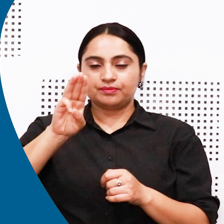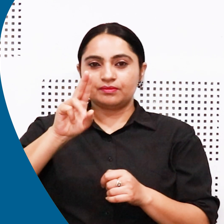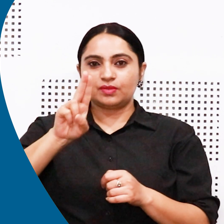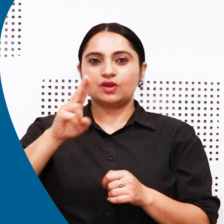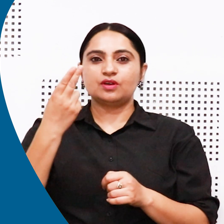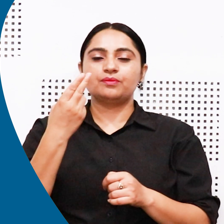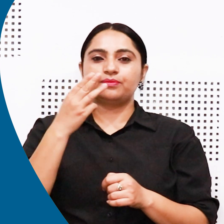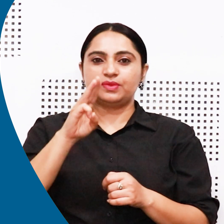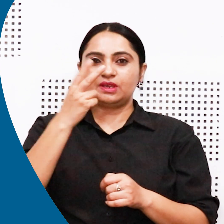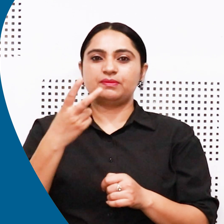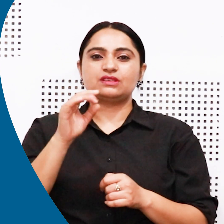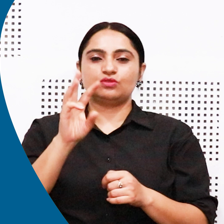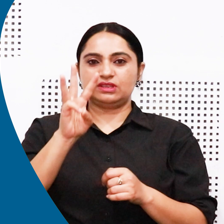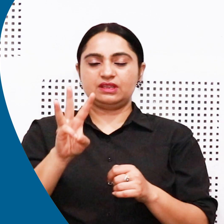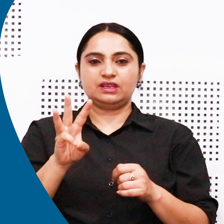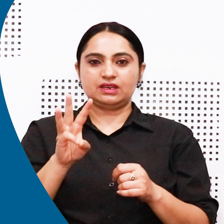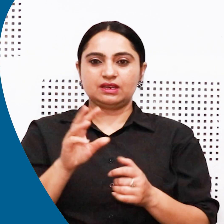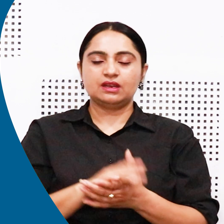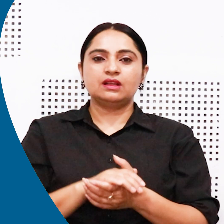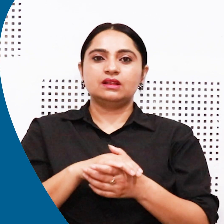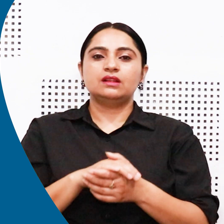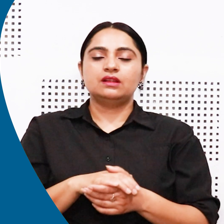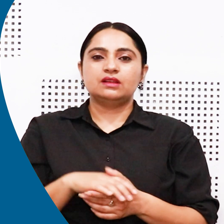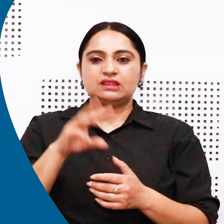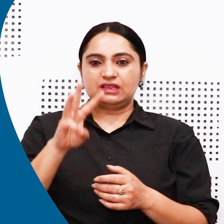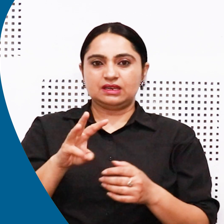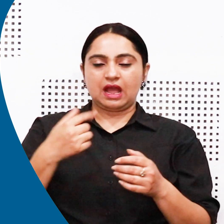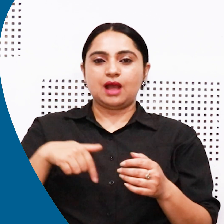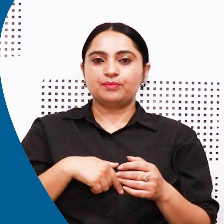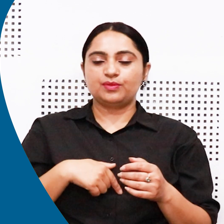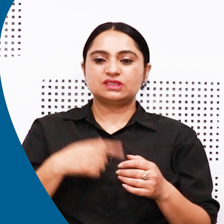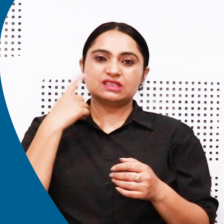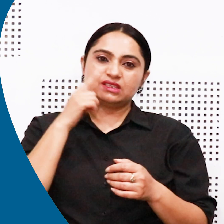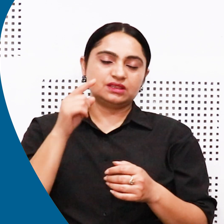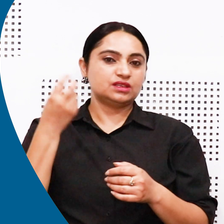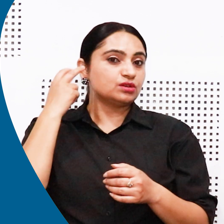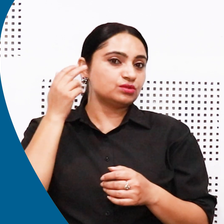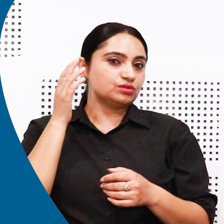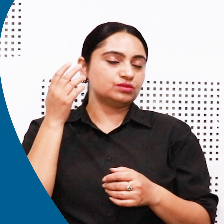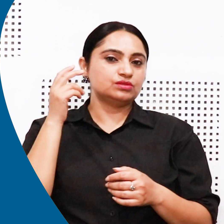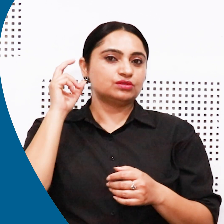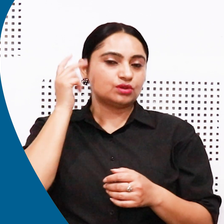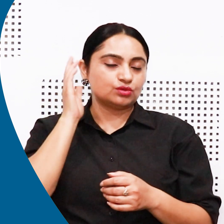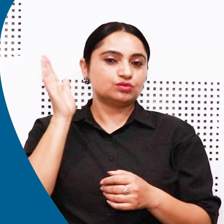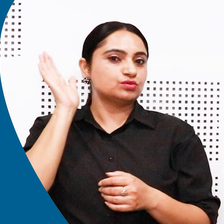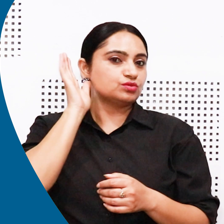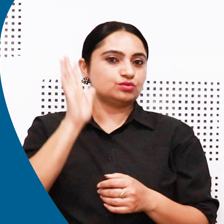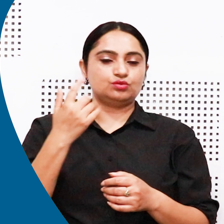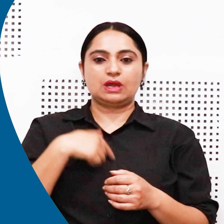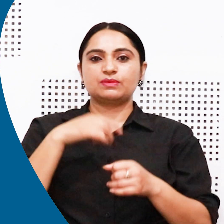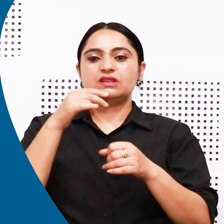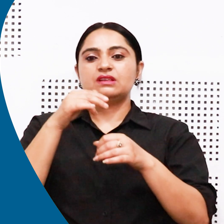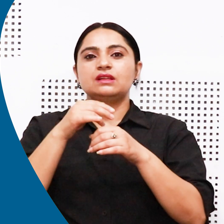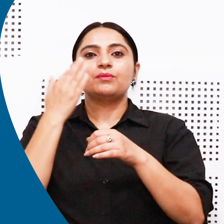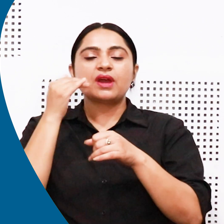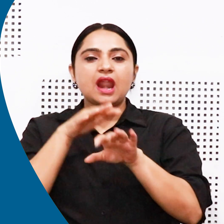निर्मला थपलिया। म चाहिँ दैनिक रेडियो सुन्छु। हाम्रो स्थानीय तहबाट हामीलाई महिलाहरूलाई कतिको सिप, तालिमहरू,